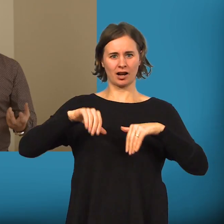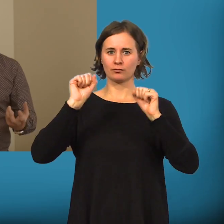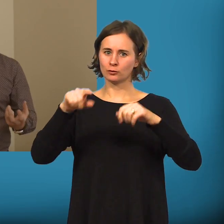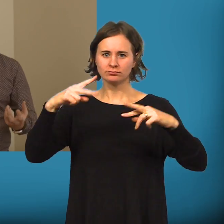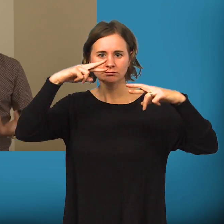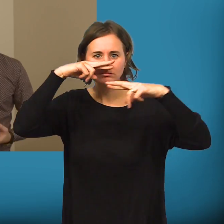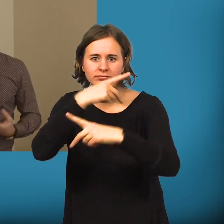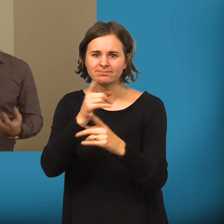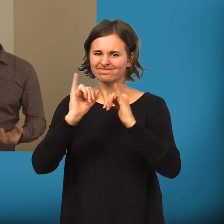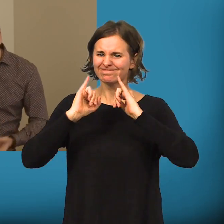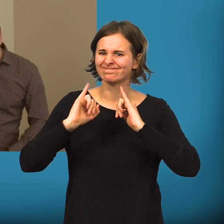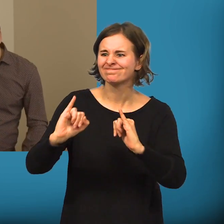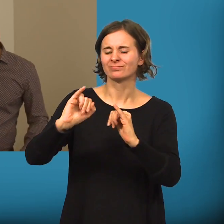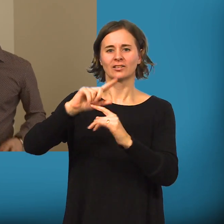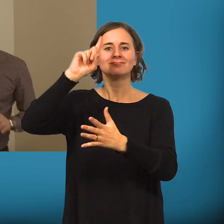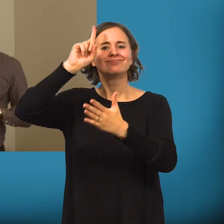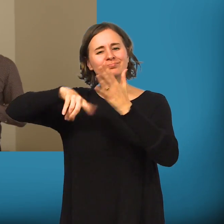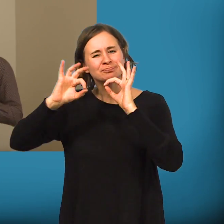nepatikimų kanalų. Todėl